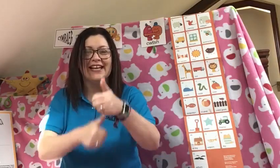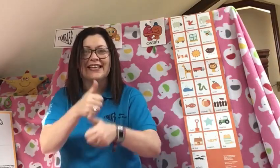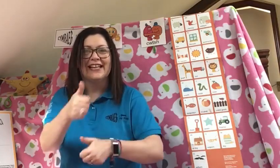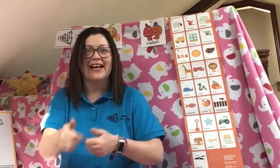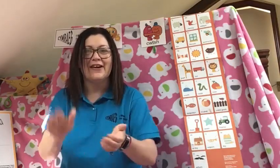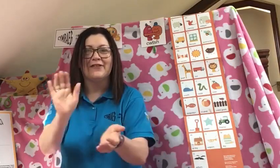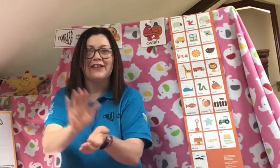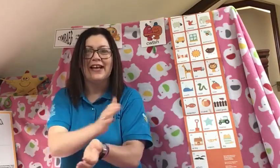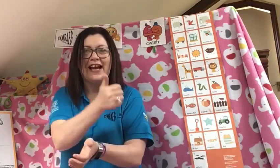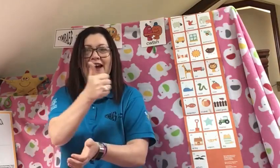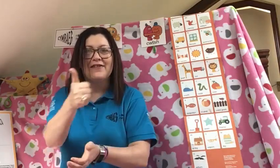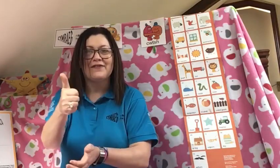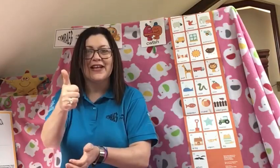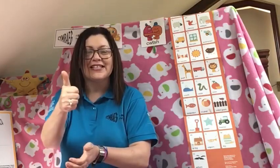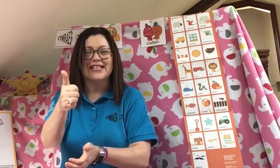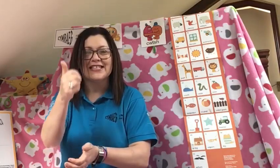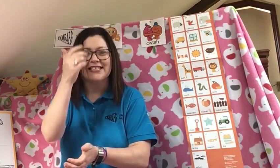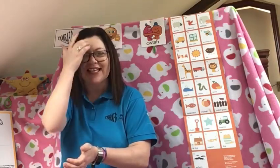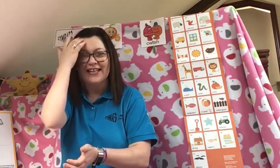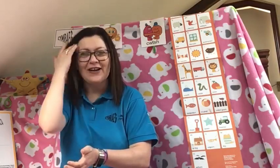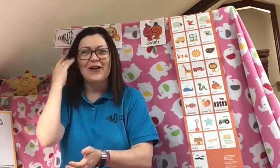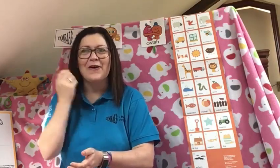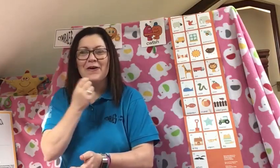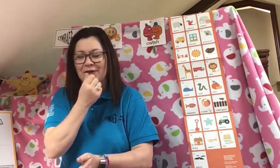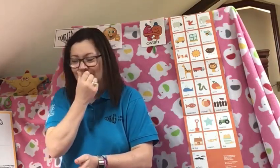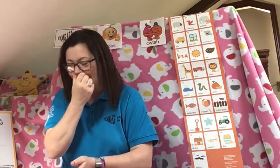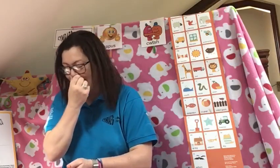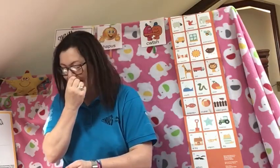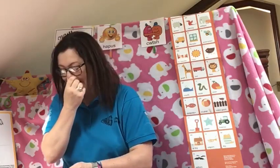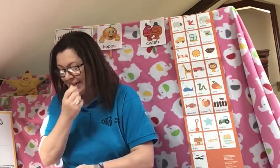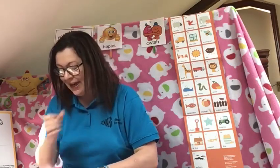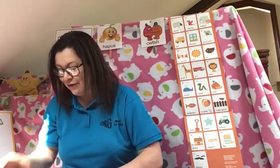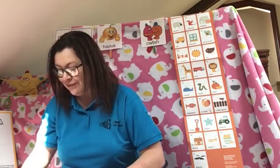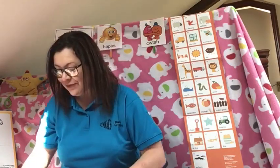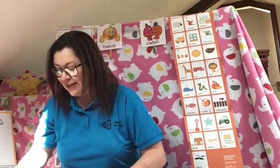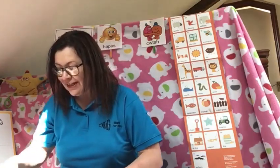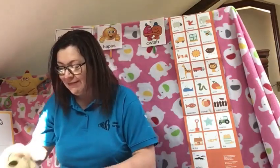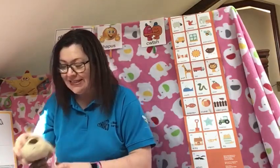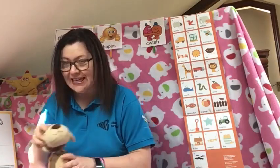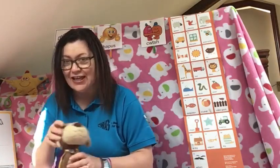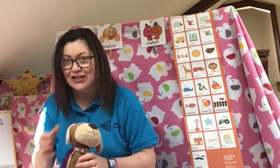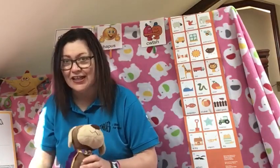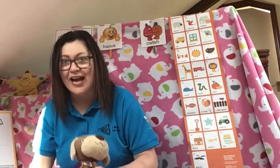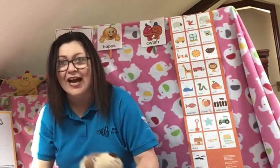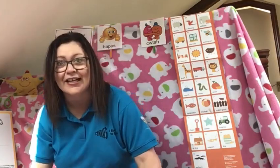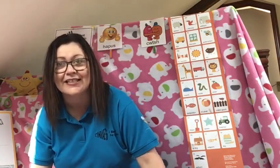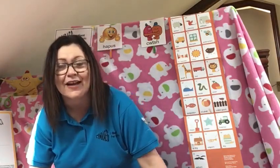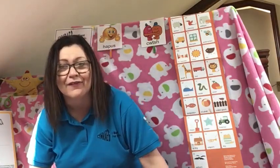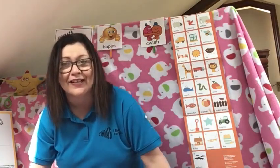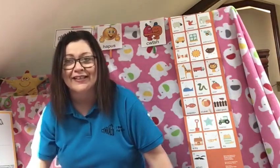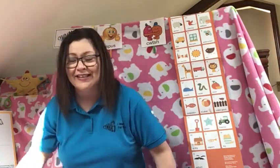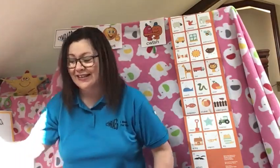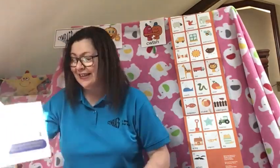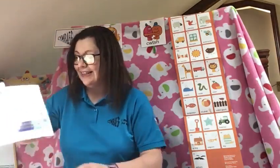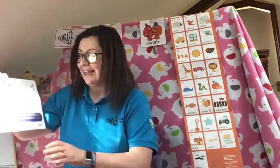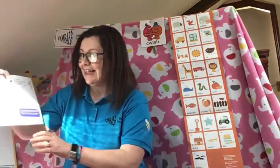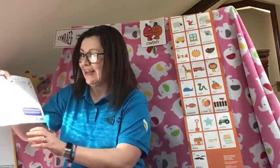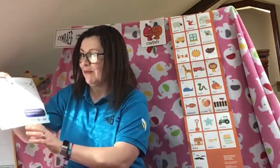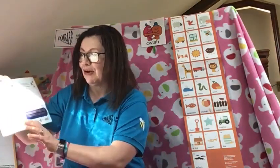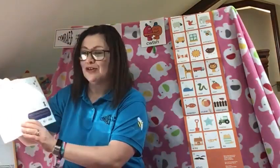Da iawn. Fantastic. Okay, nawr, ni'n mynd I edrych ar y taflen cynnau, and we're going